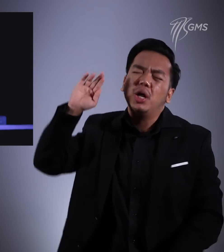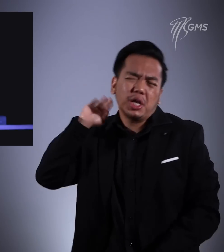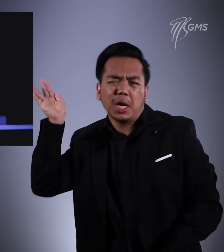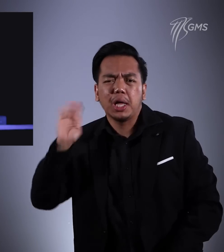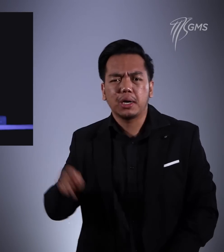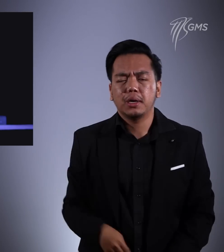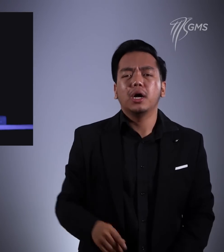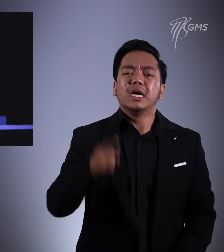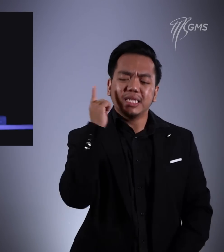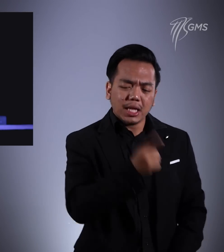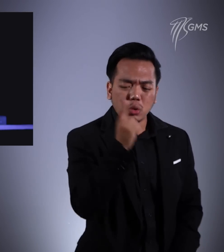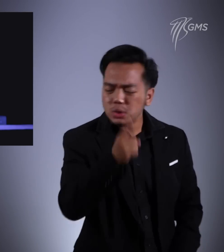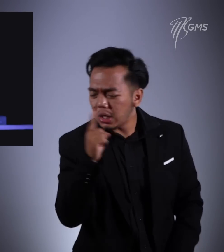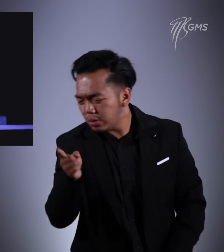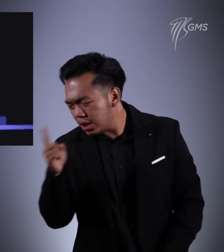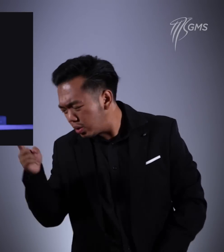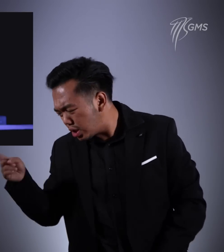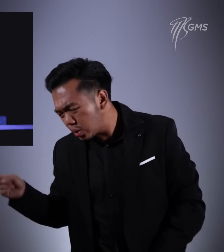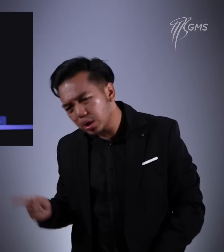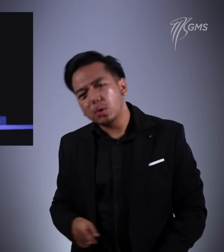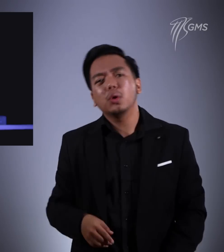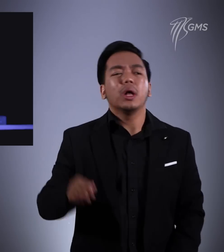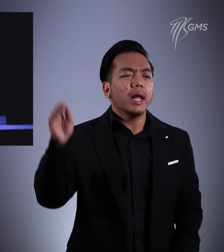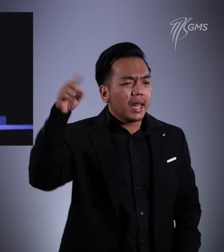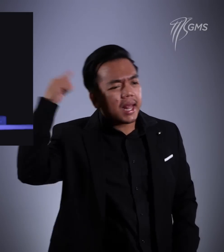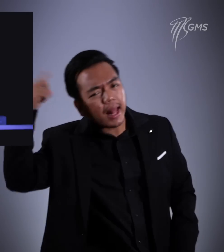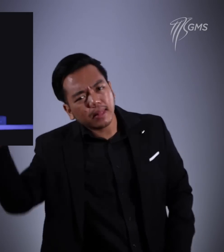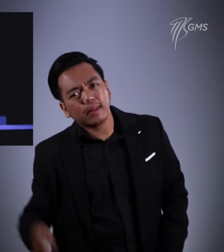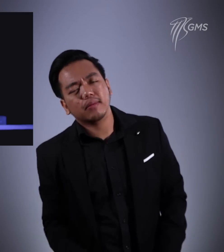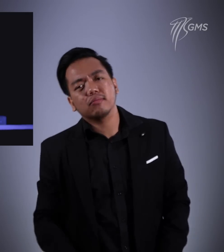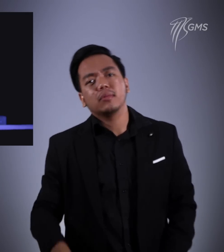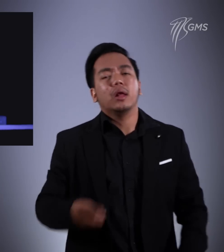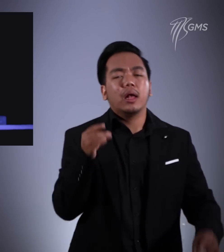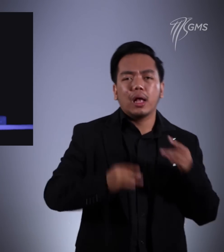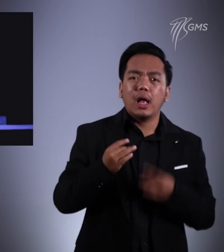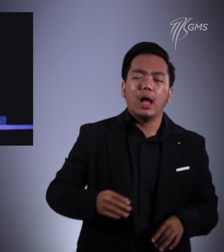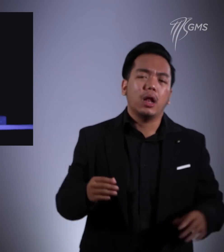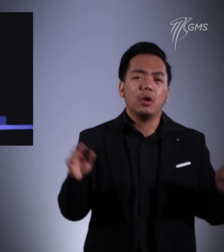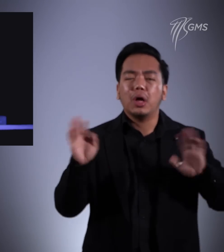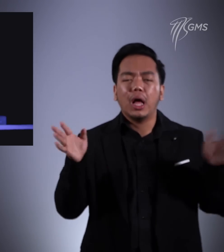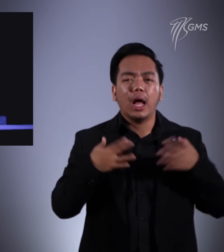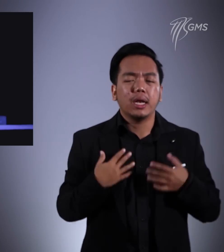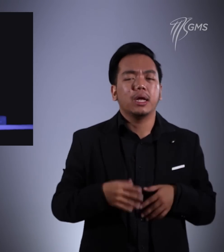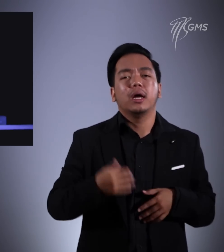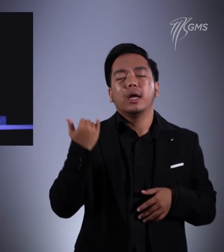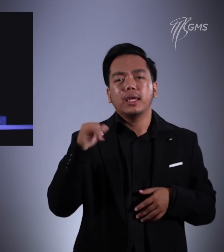ingat. Count your blessings one by one. If there is no blessing in front of you, count your blessings behind you. Kalau Anda